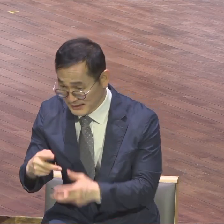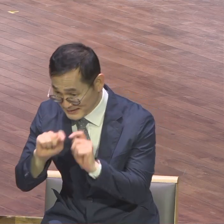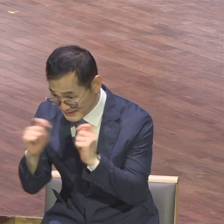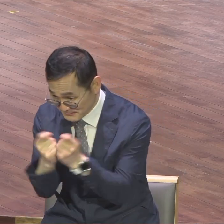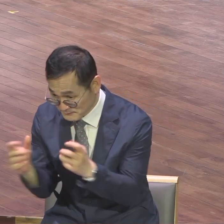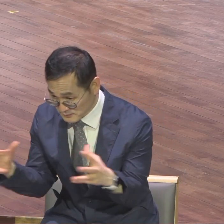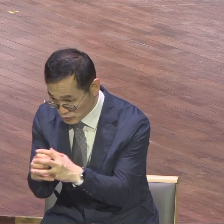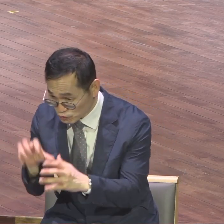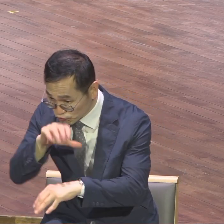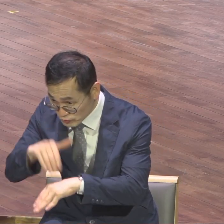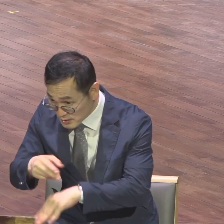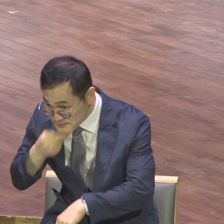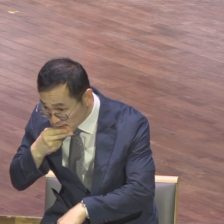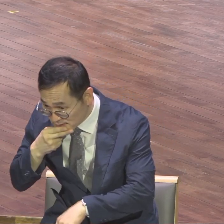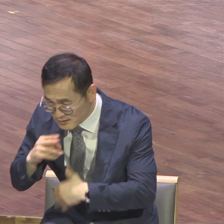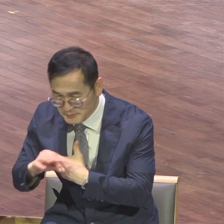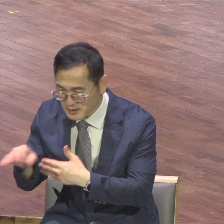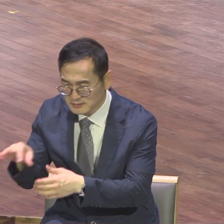해요.